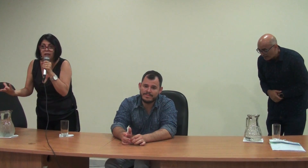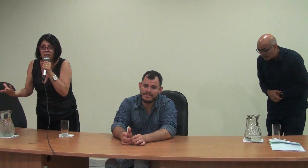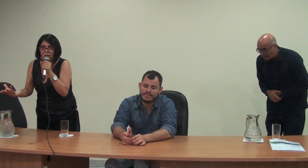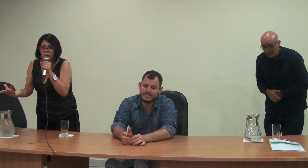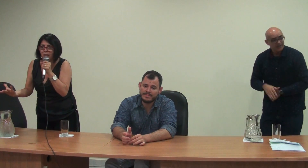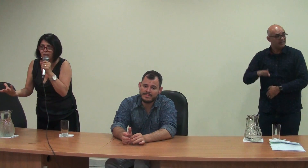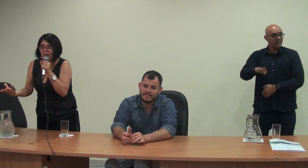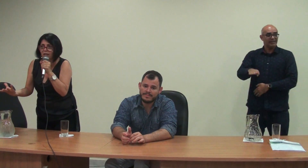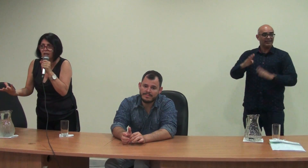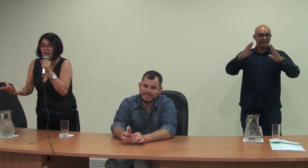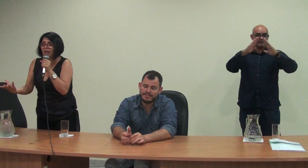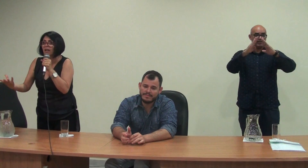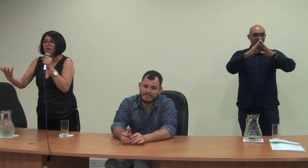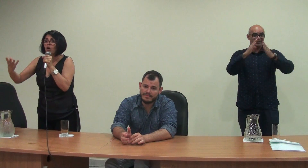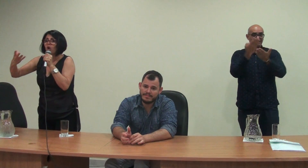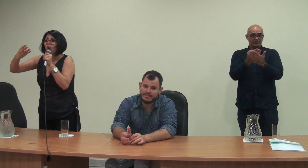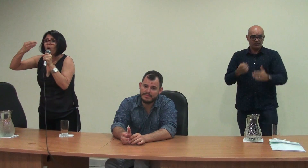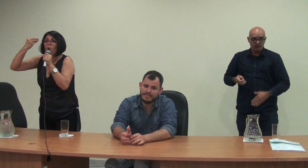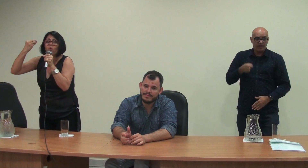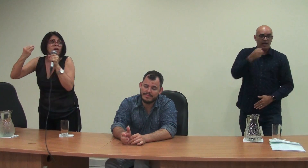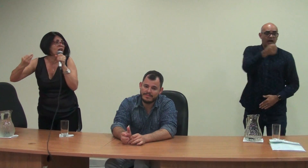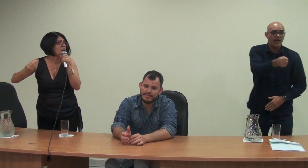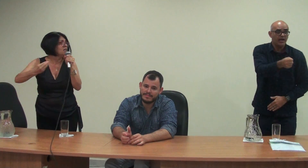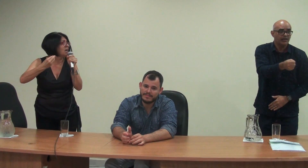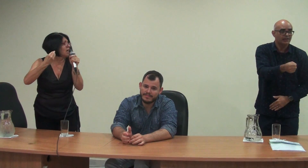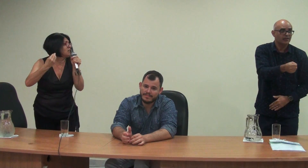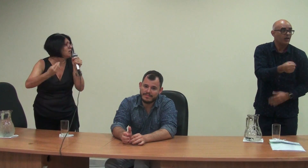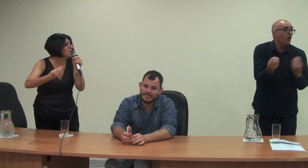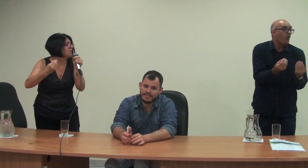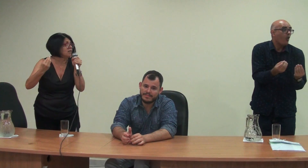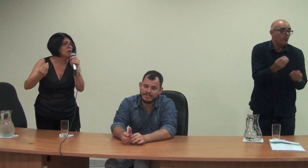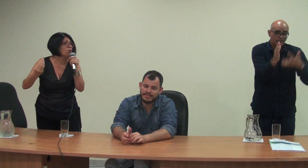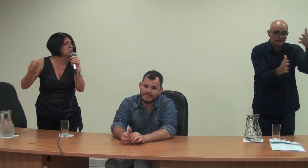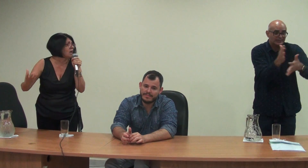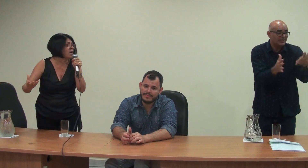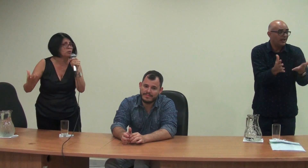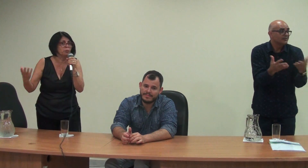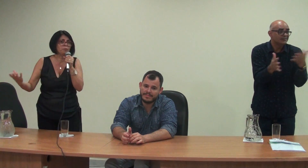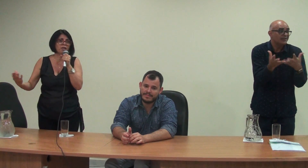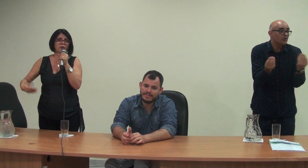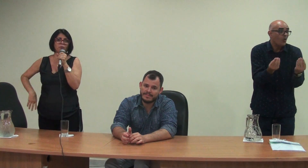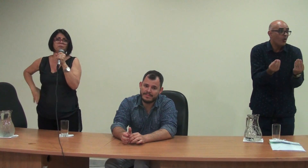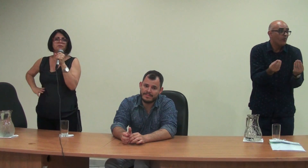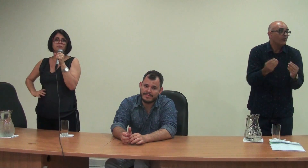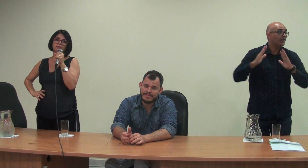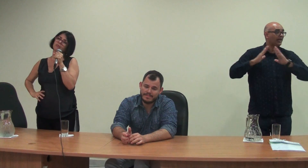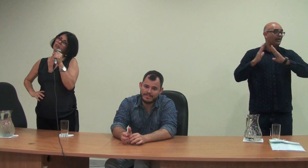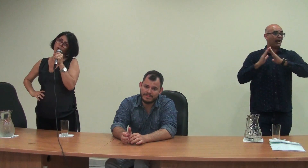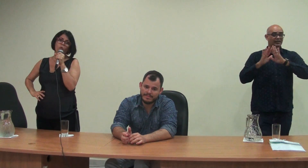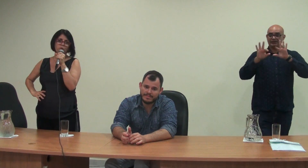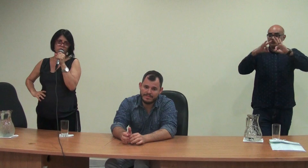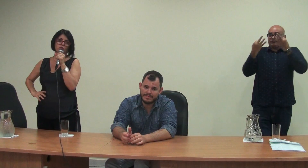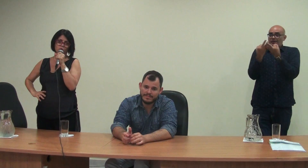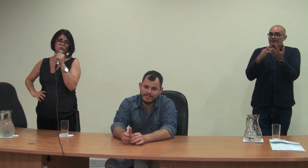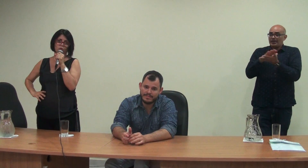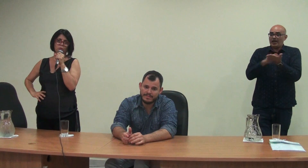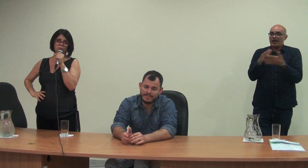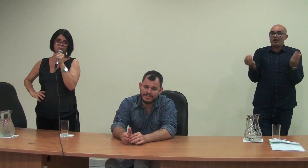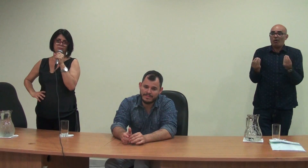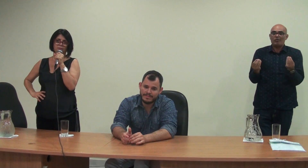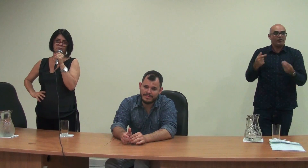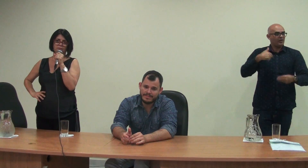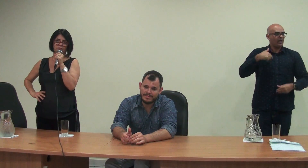a própria língua. Com quem que ela tem que ter contato primeiro? Com o professor